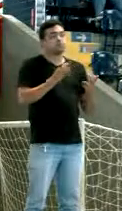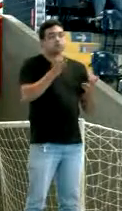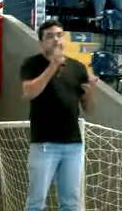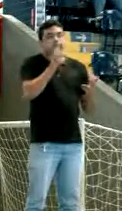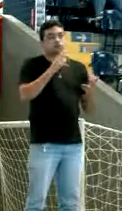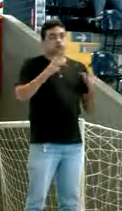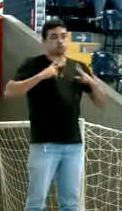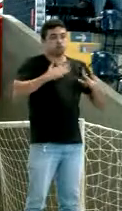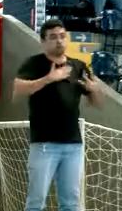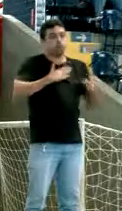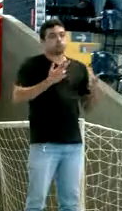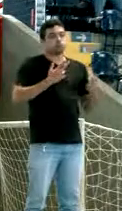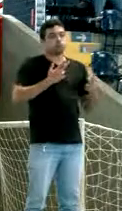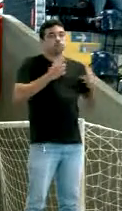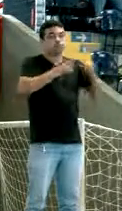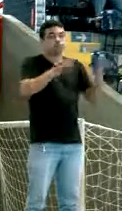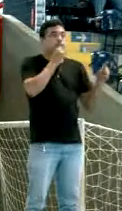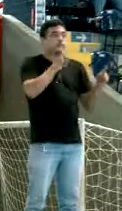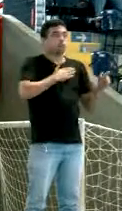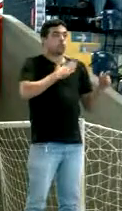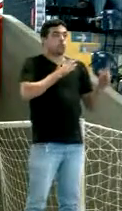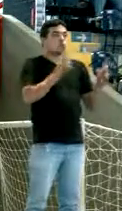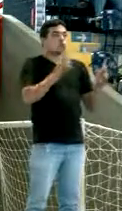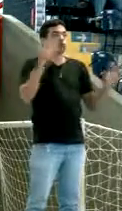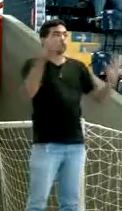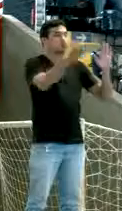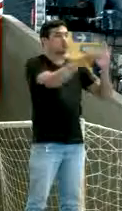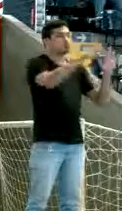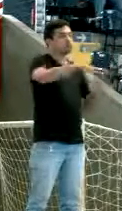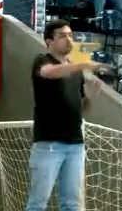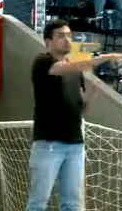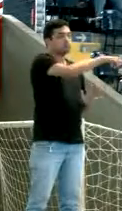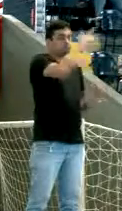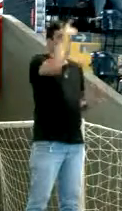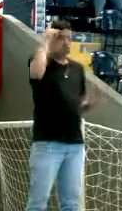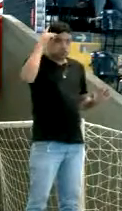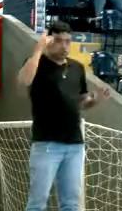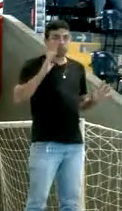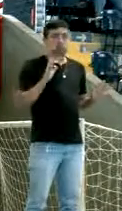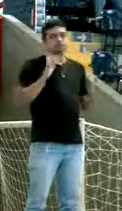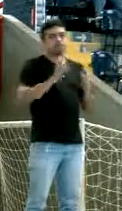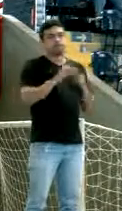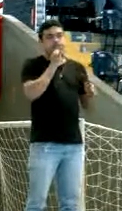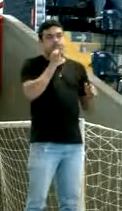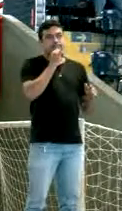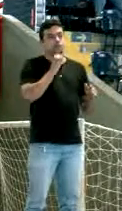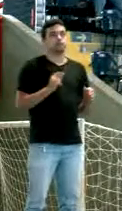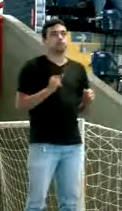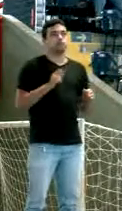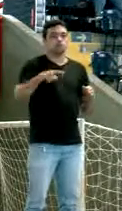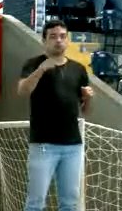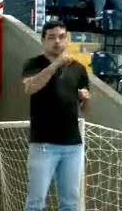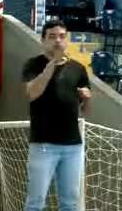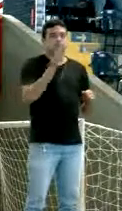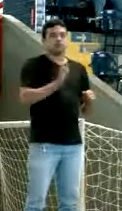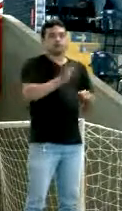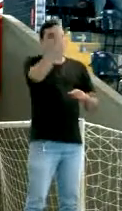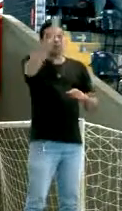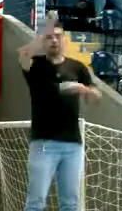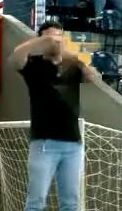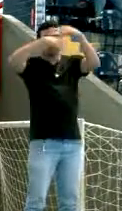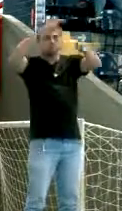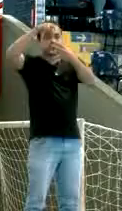tenho o meu gosto, mas esse gosto não se aplica a todas as situações. Por exemplo, digamos que você quer cair na balada, quer